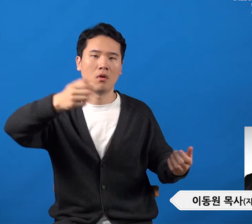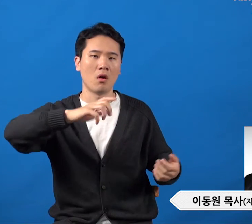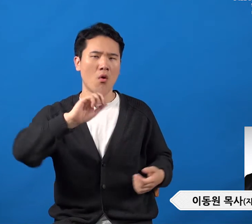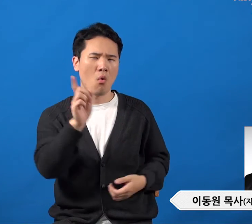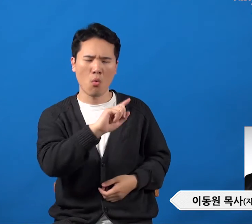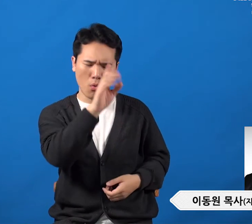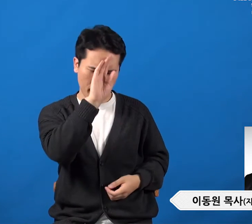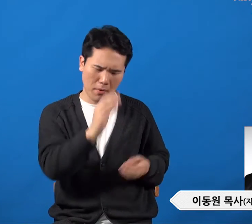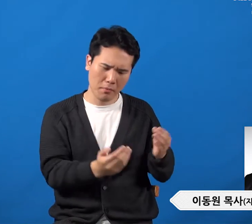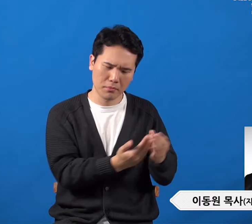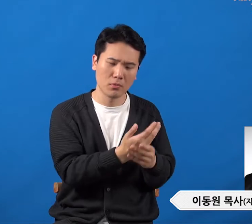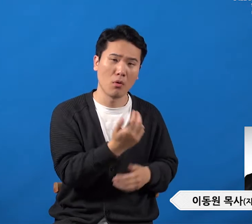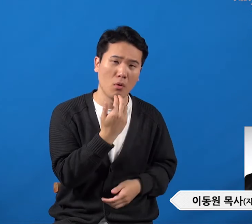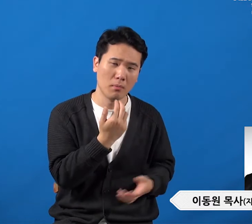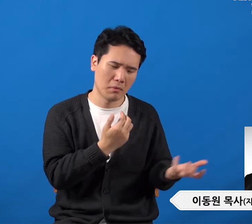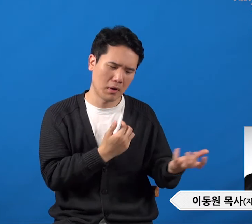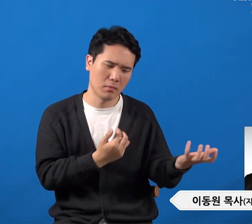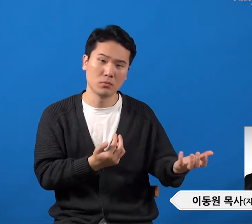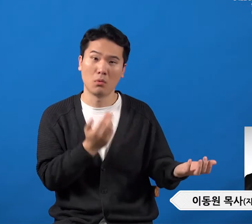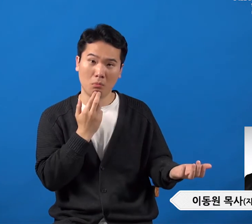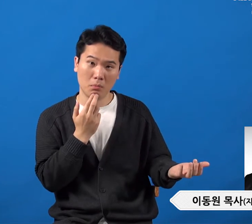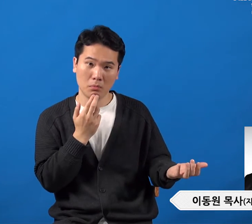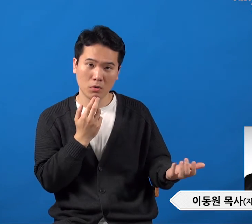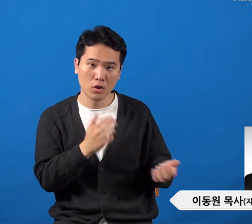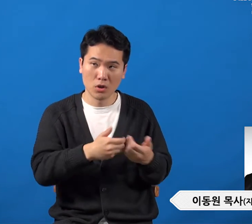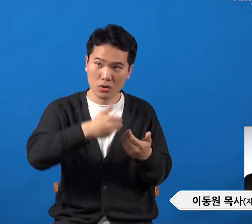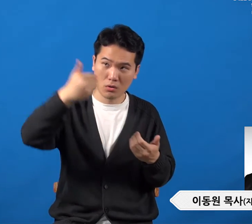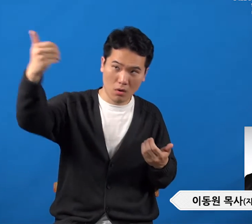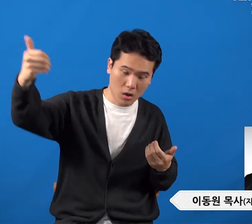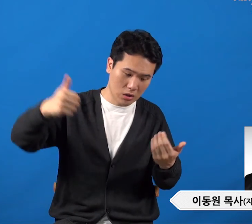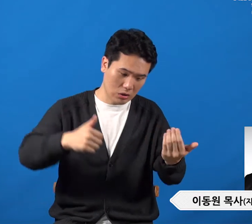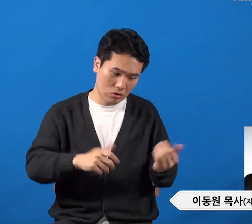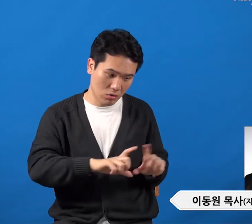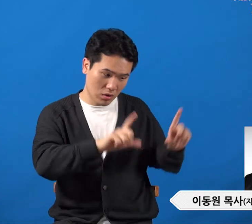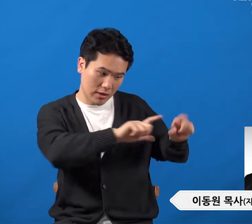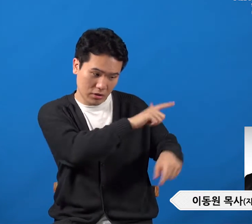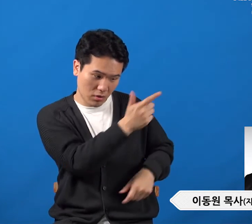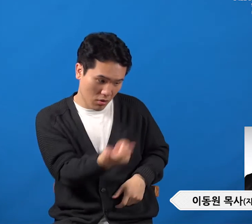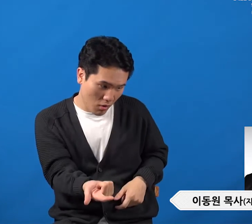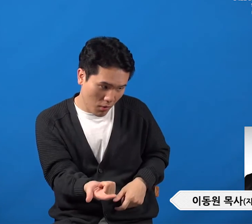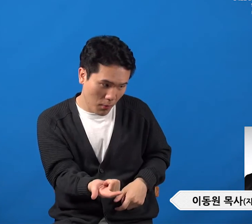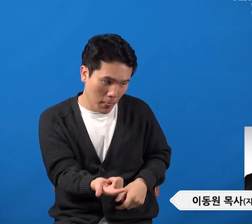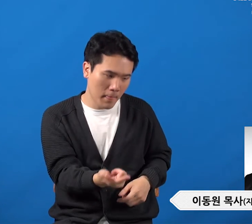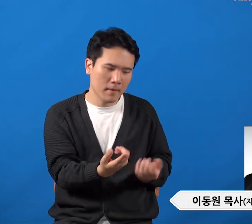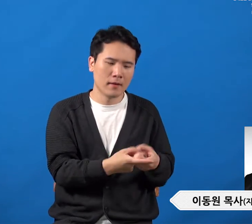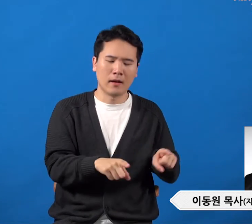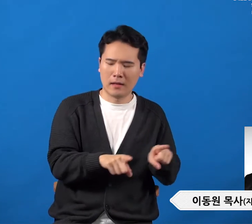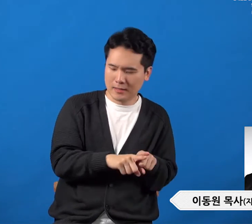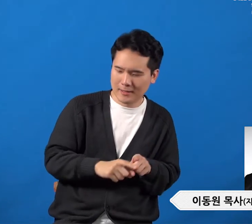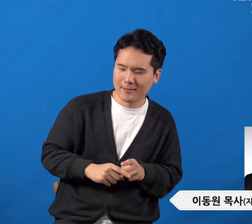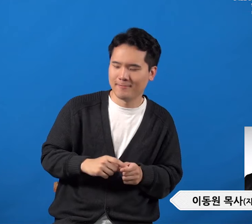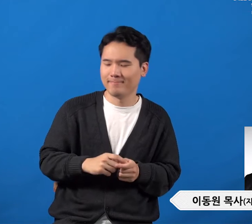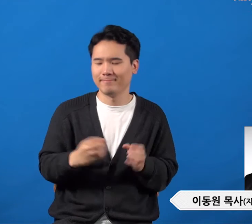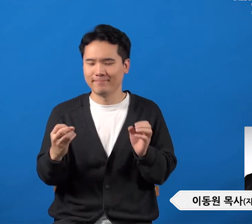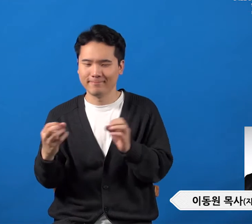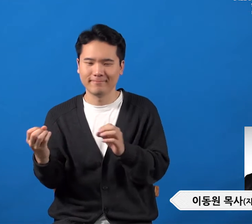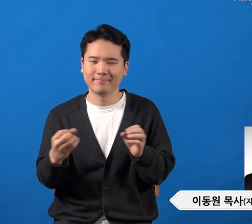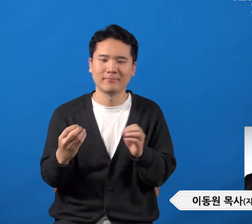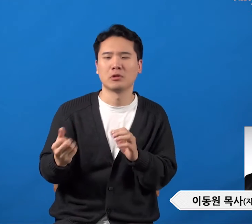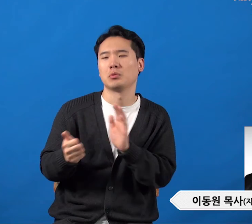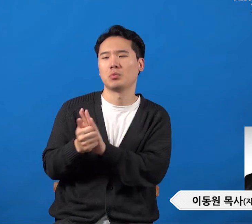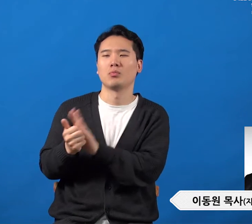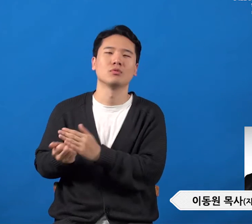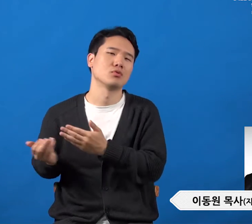번도 앓지 않았고 떠나가기 전날 저녁까지 일하면서 이 부부에게 큰 도움이 되었습니다.